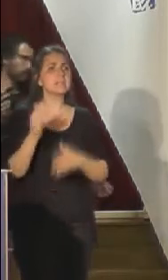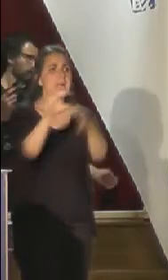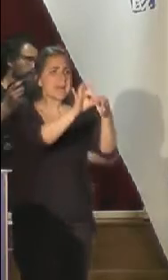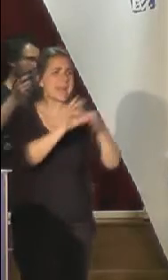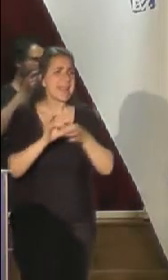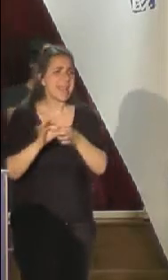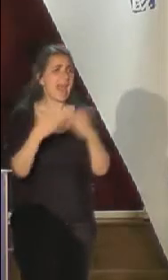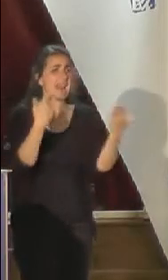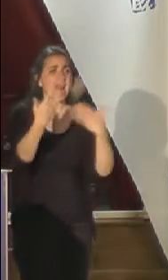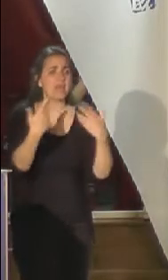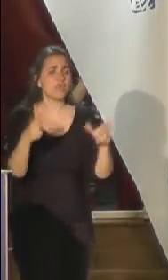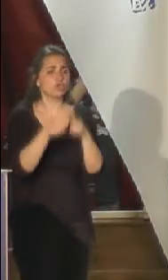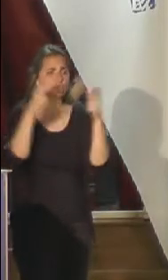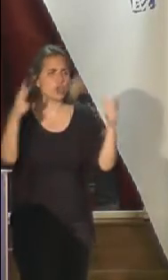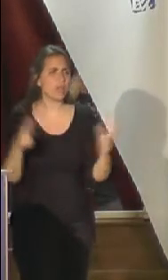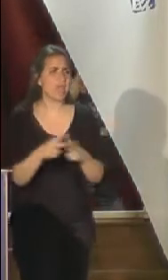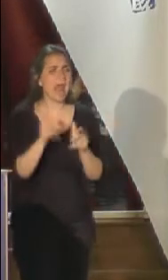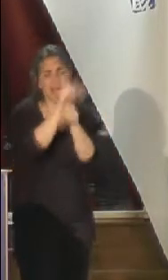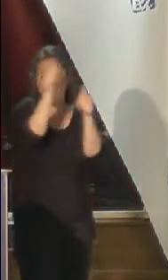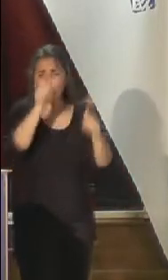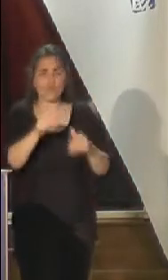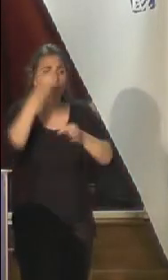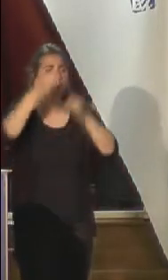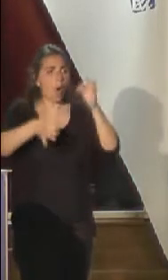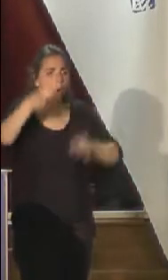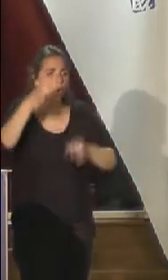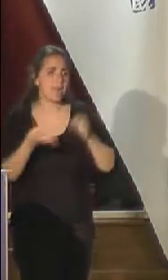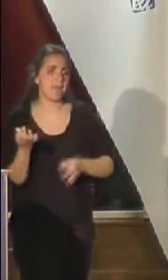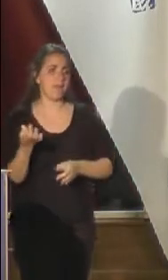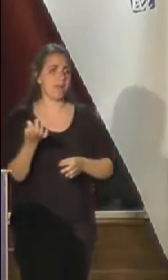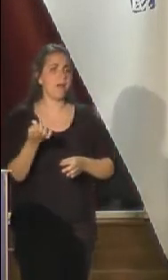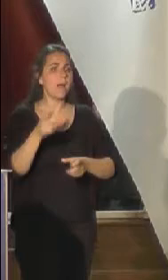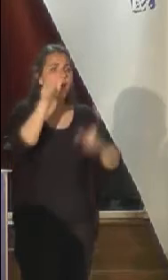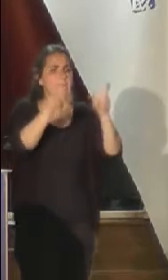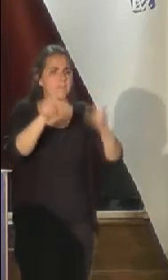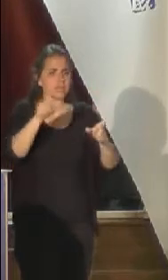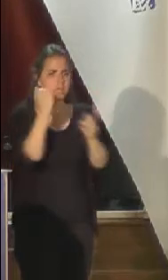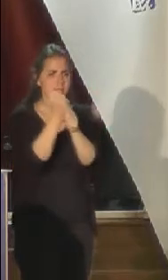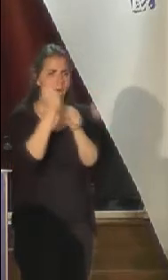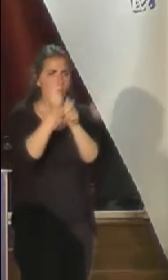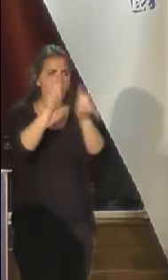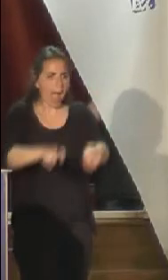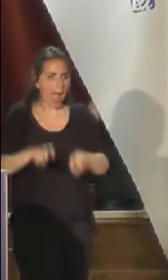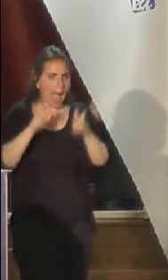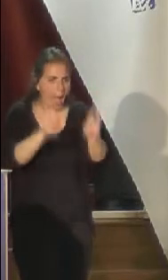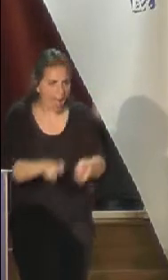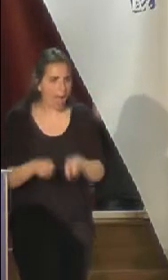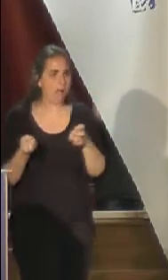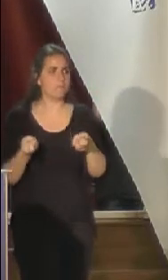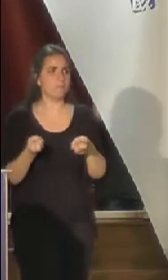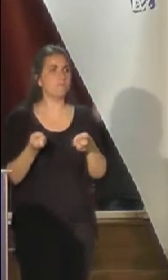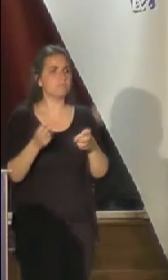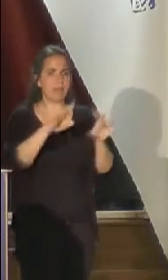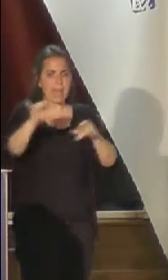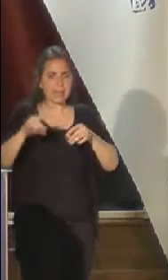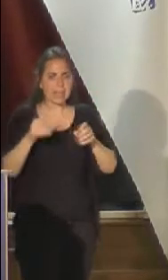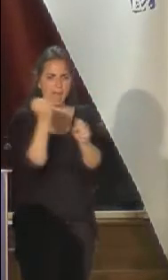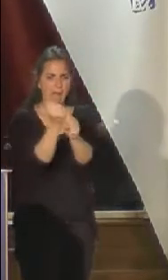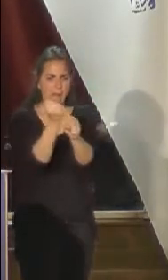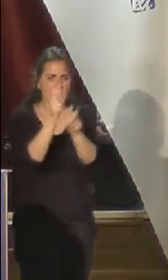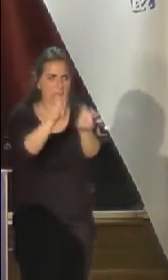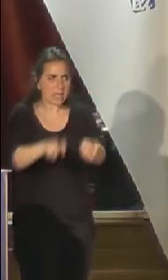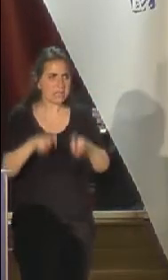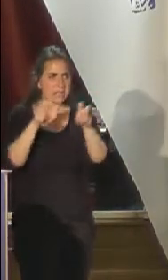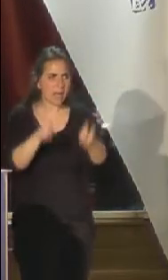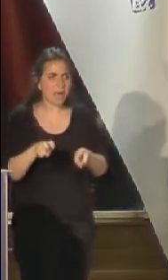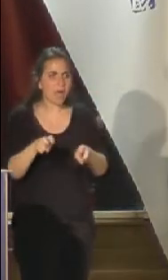polas formas xurídicas en que a cidadanía labrega organizou os traballos das terras, o